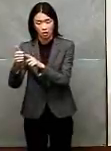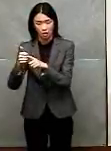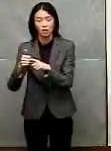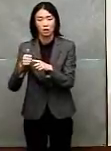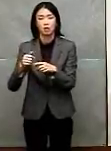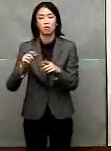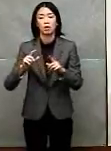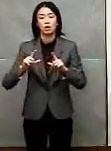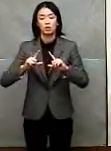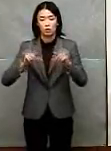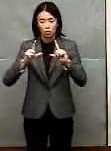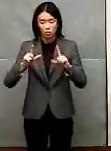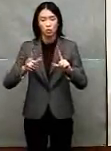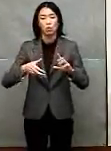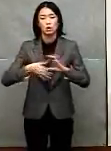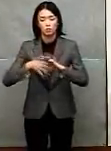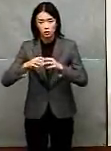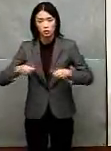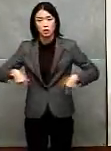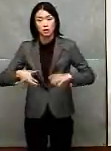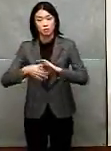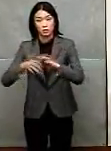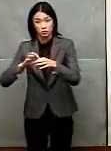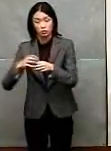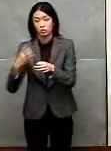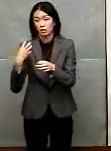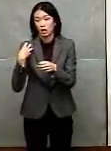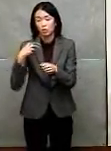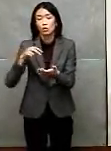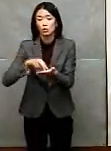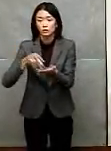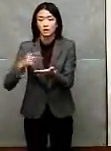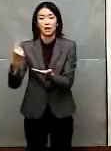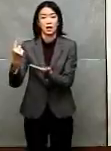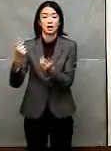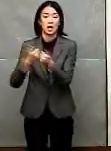当として来られましてね、その折に、